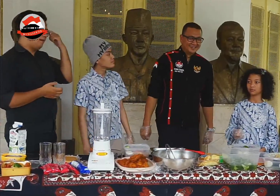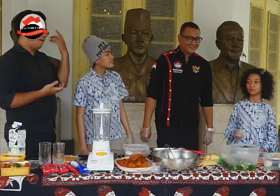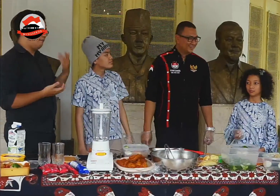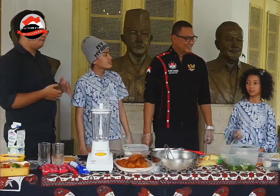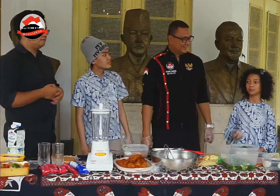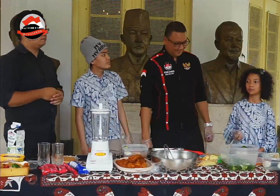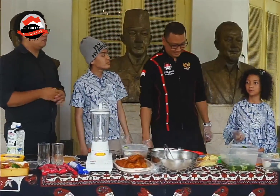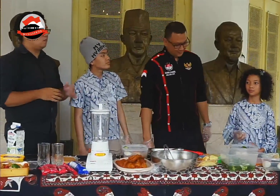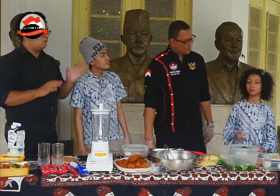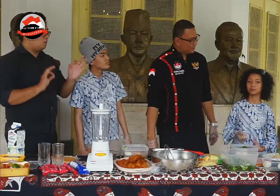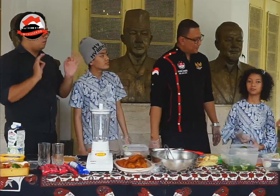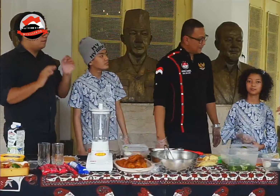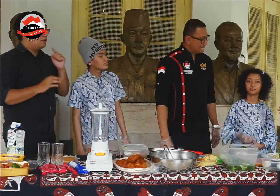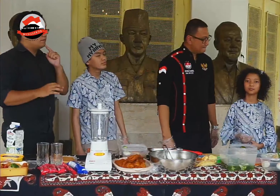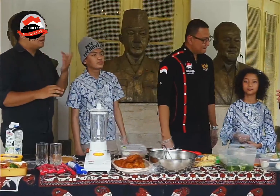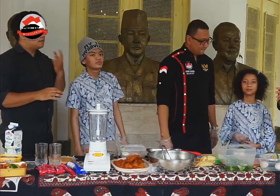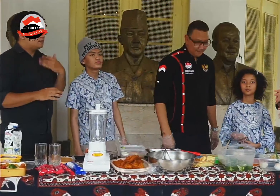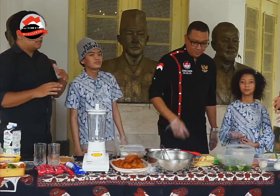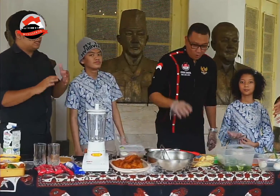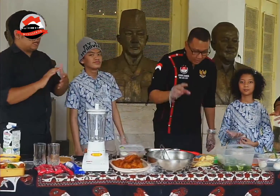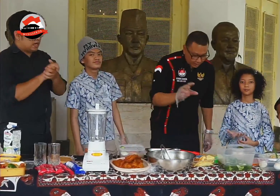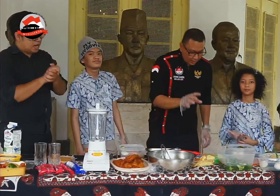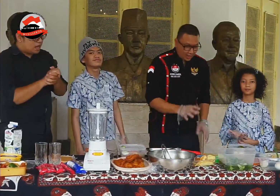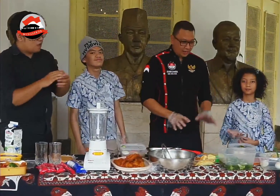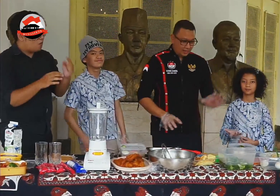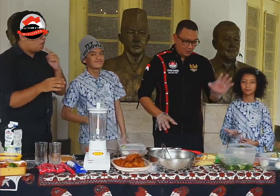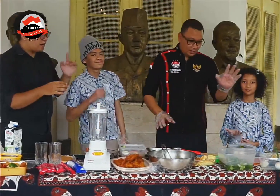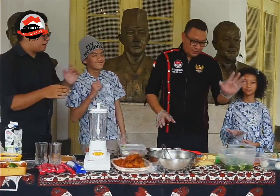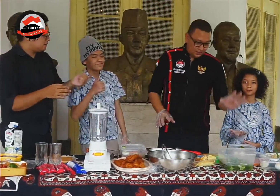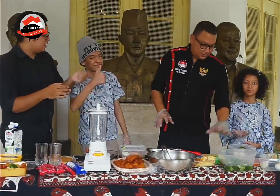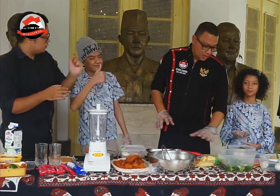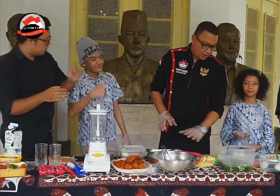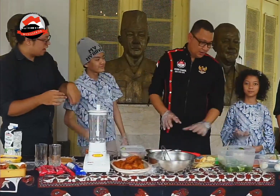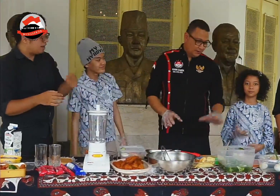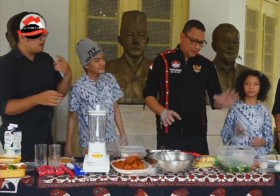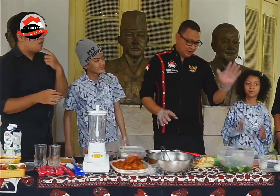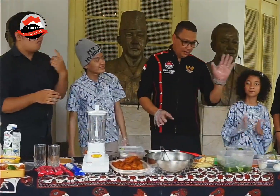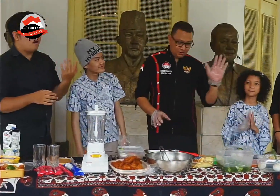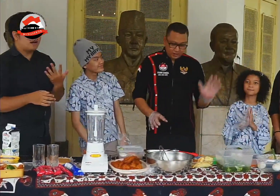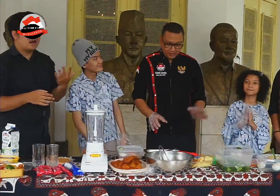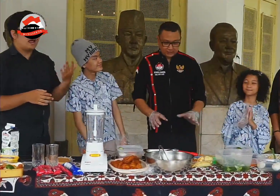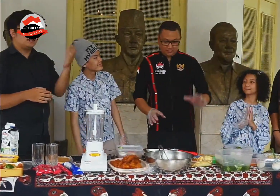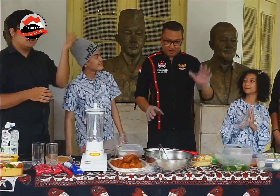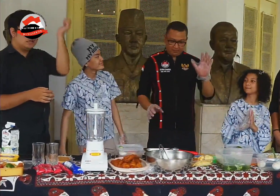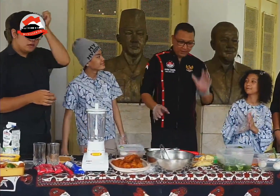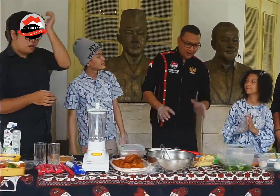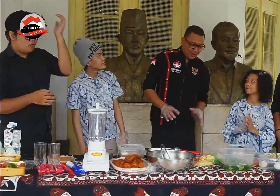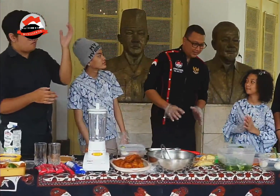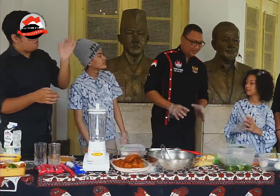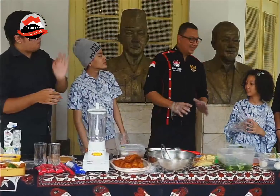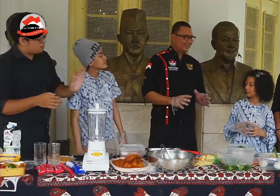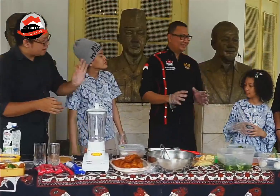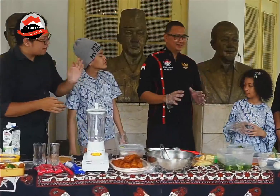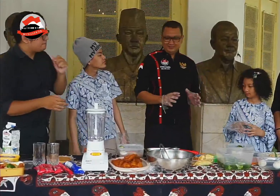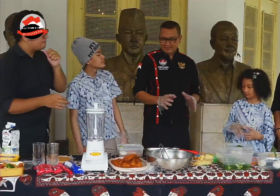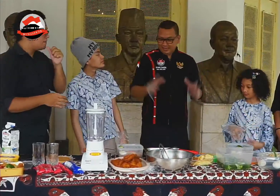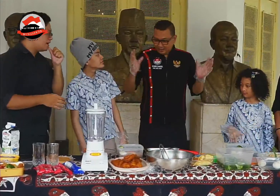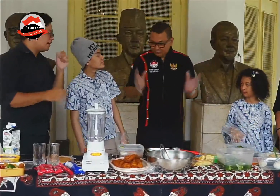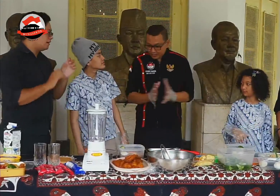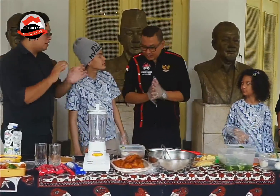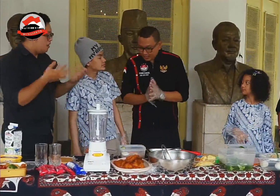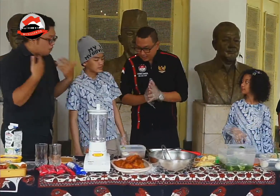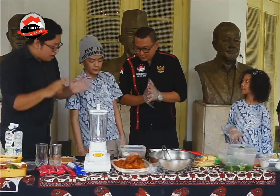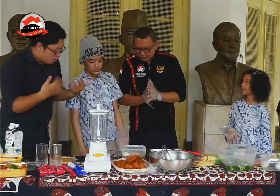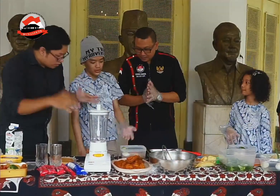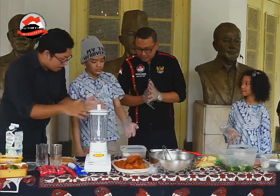Oke. Nah, salah satunya misalnya mengenal warna sayuran. Warna sayuran, gitu, ada warna hijau, ada warna orange, ada warna merah, gitu. Nih,